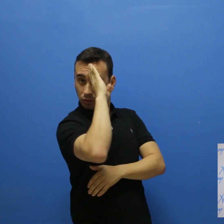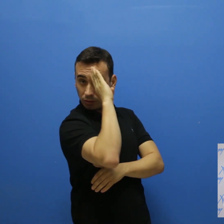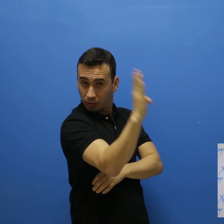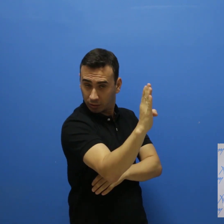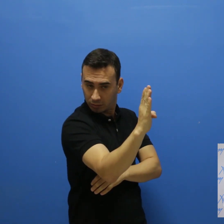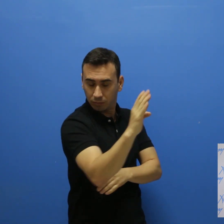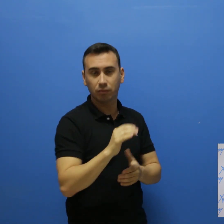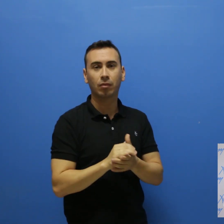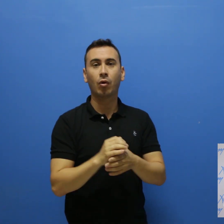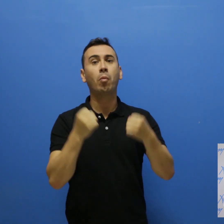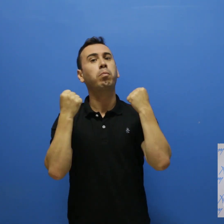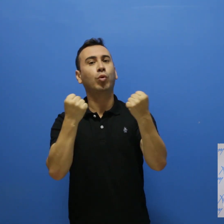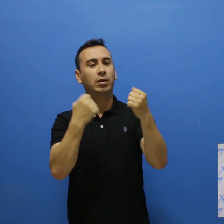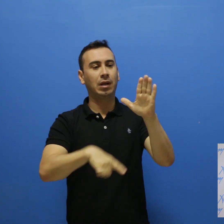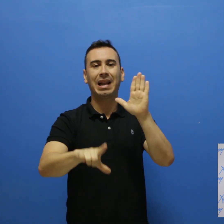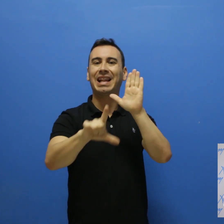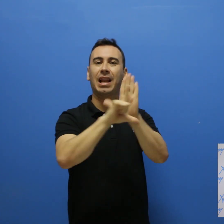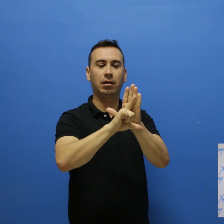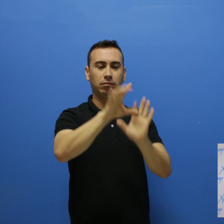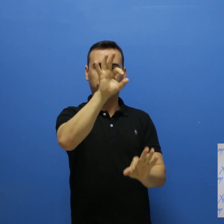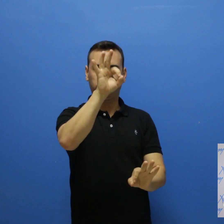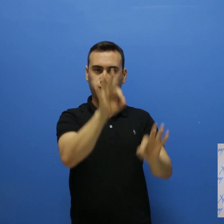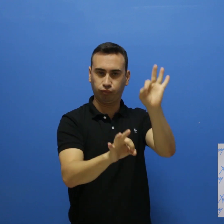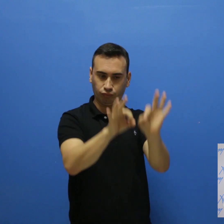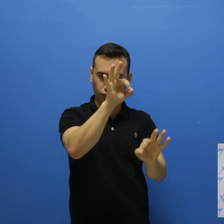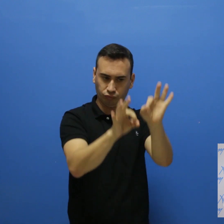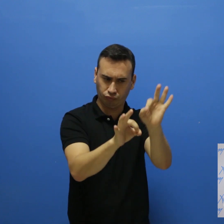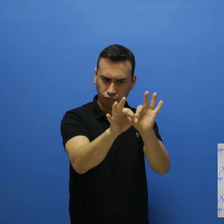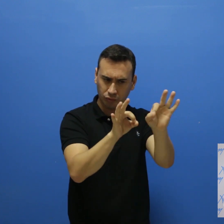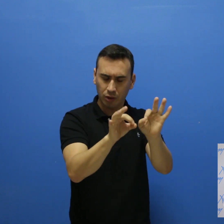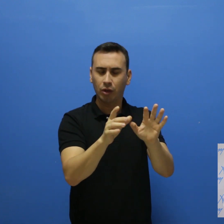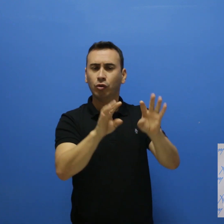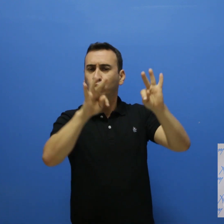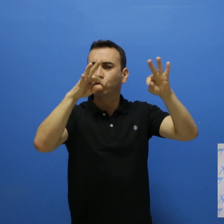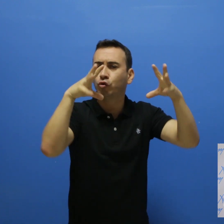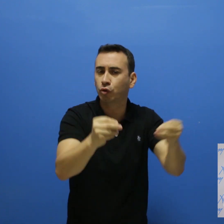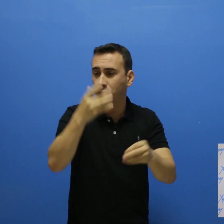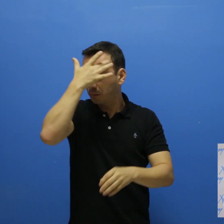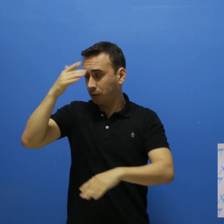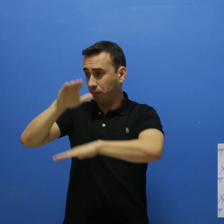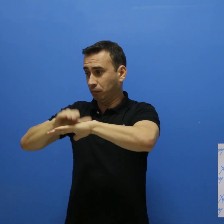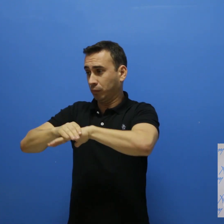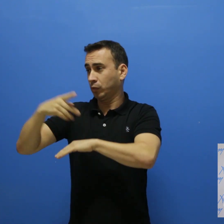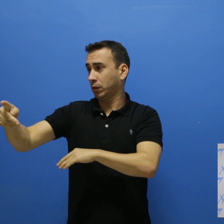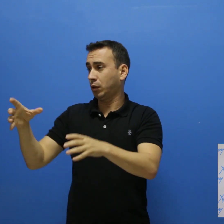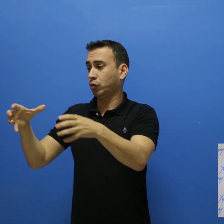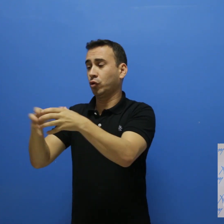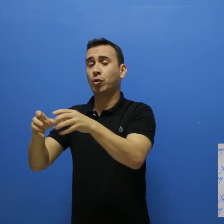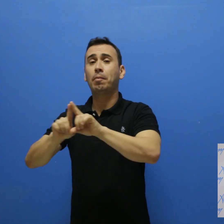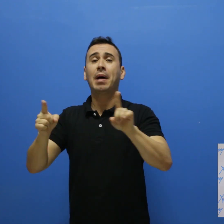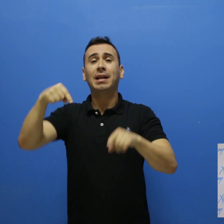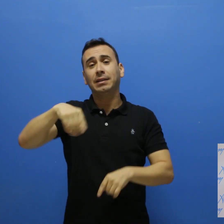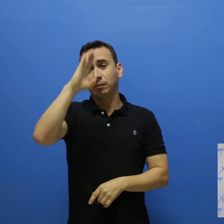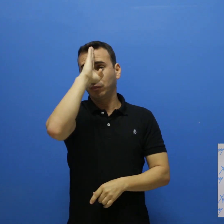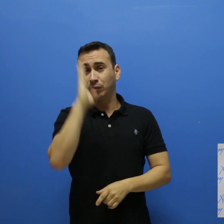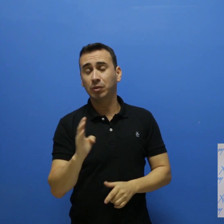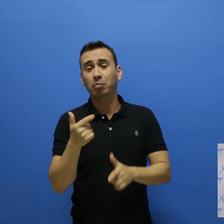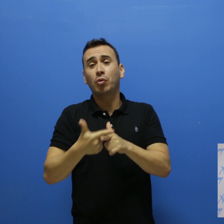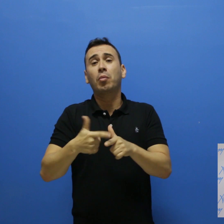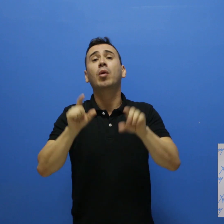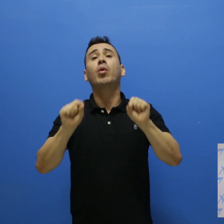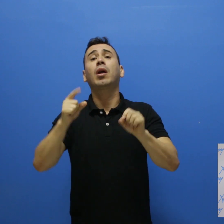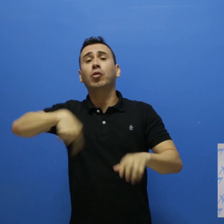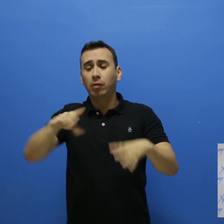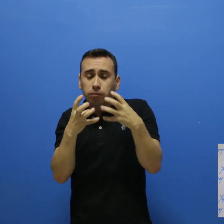poder legislativo era exercido diretamente pelos cidadãos. O problema é que no Brasil nós praticamente suprimimos